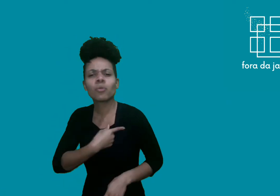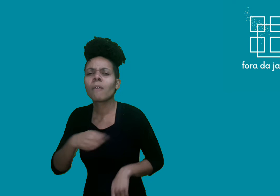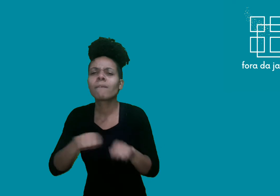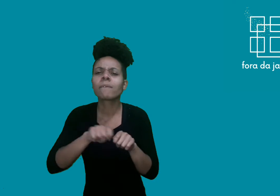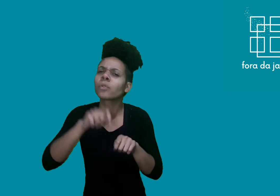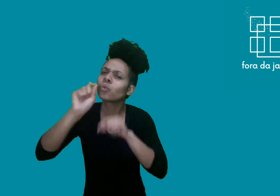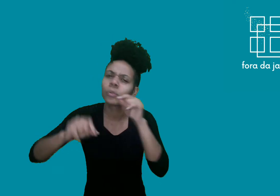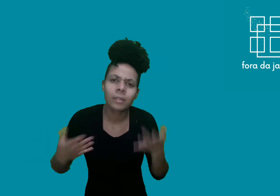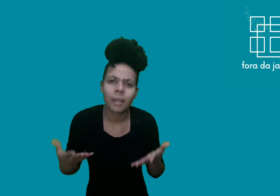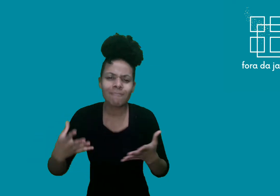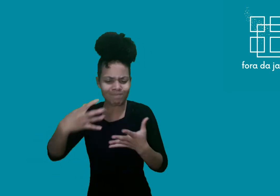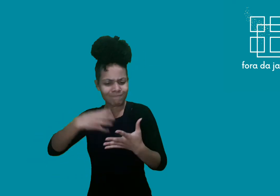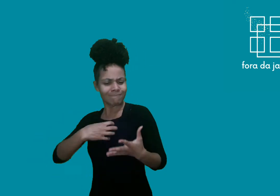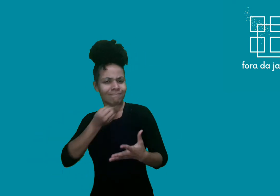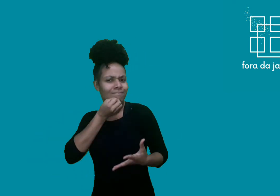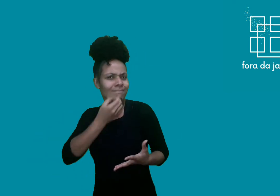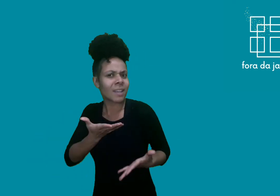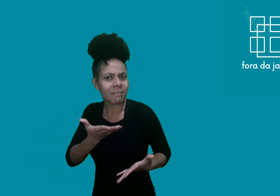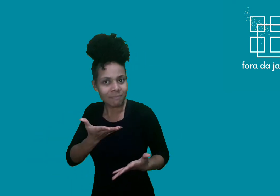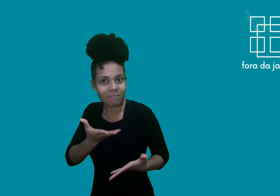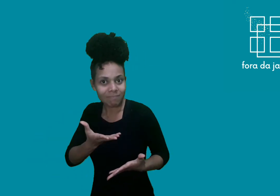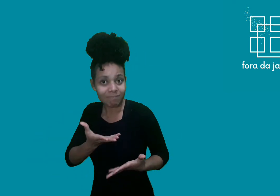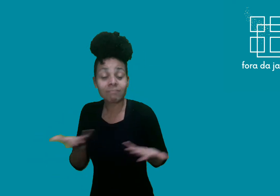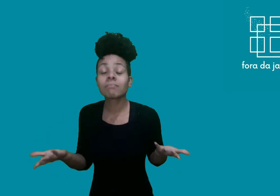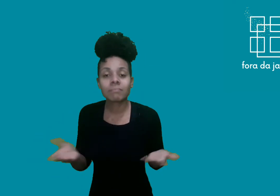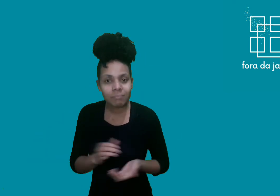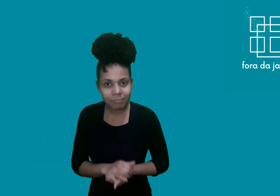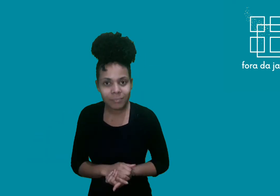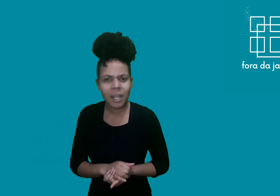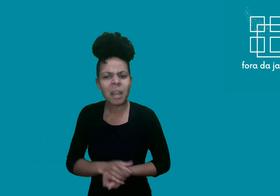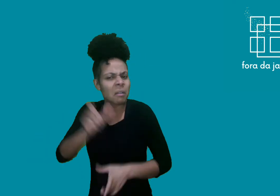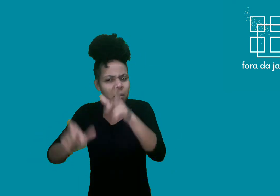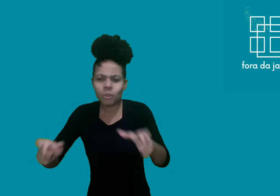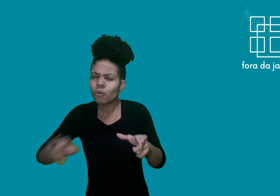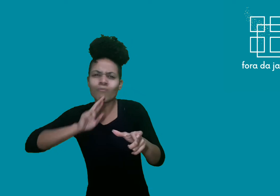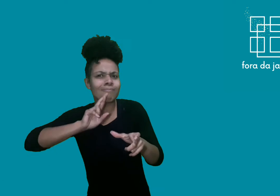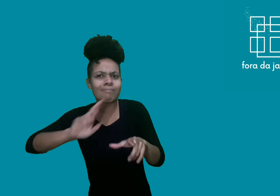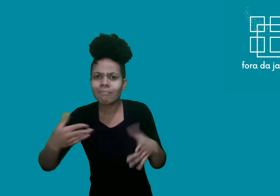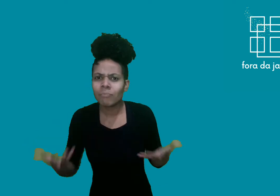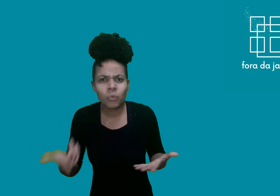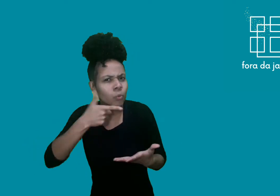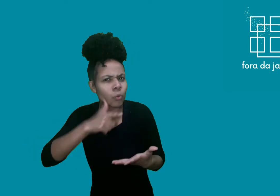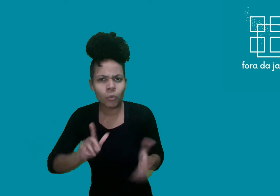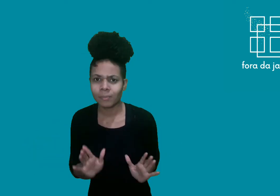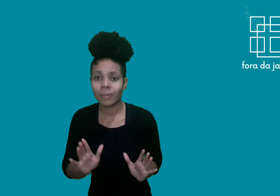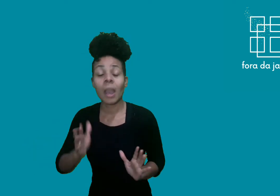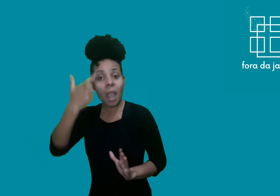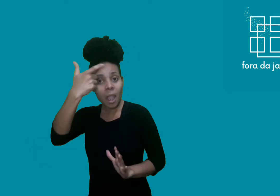porque você vê funcionando para o seu colega. E aí você fala, aquilo ali vai funcionar para mim, mas não necessariamente. Não é. E